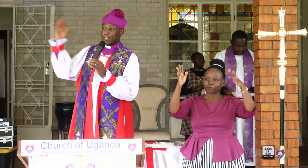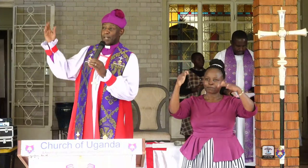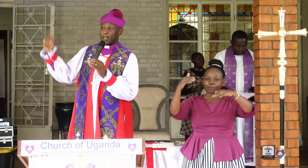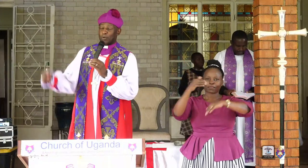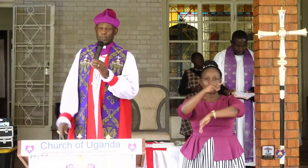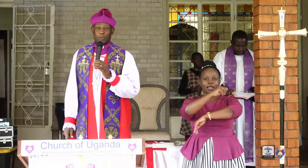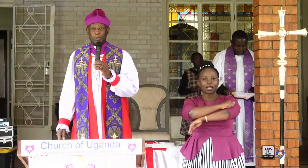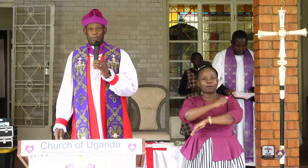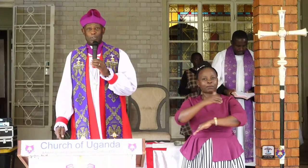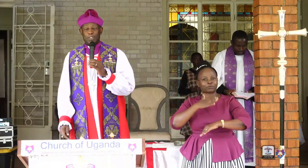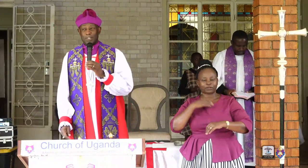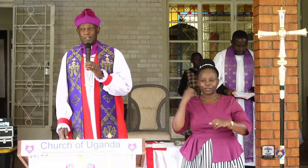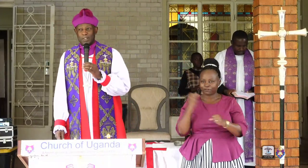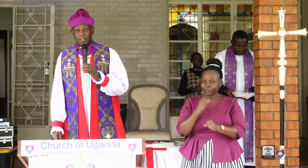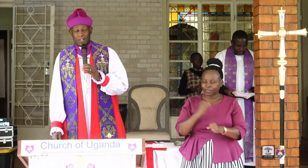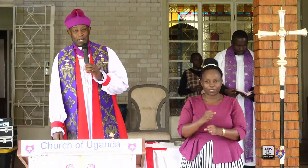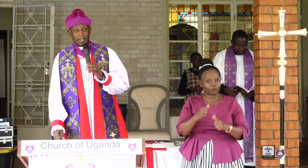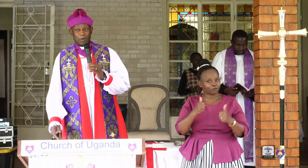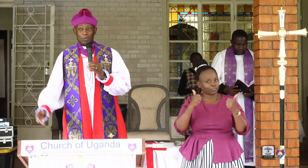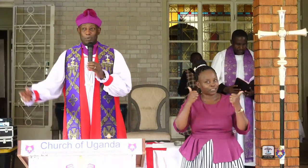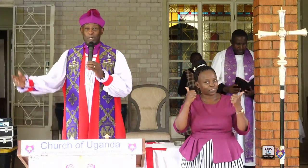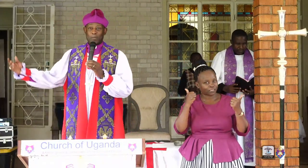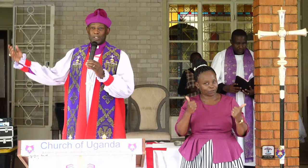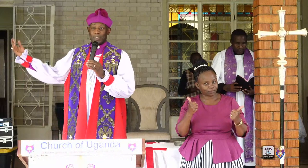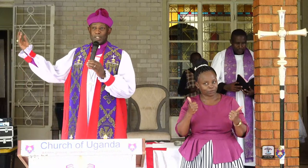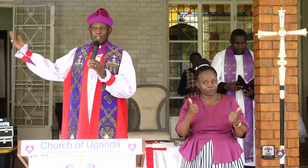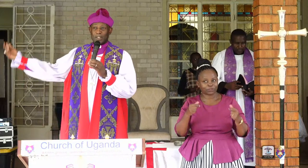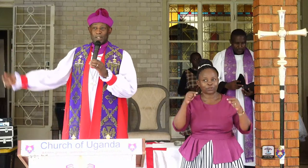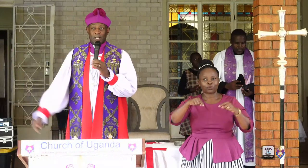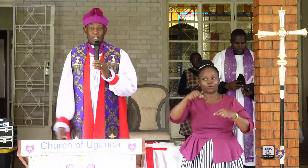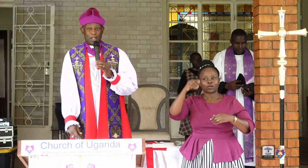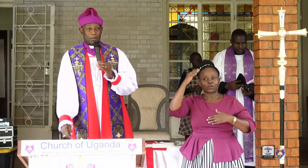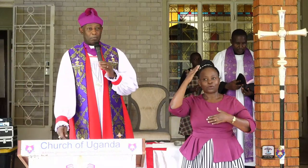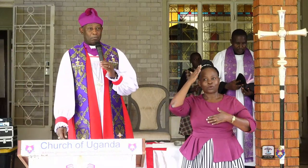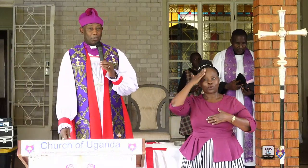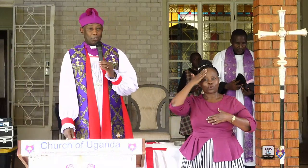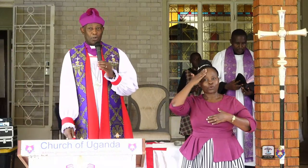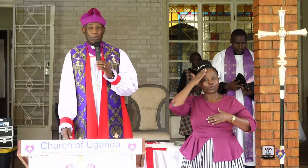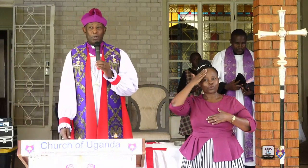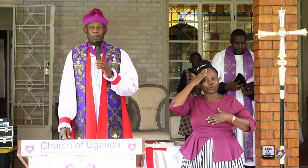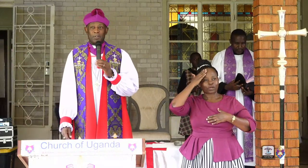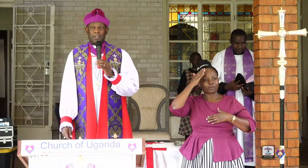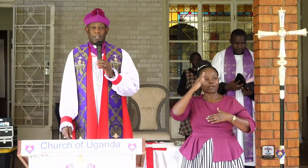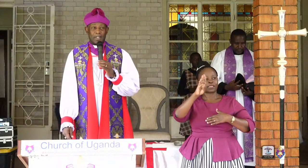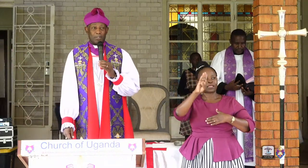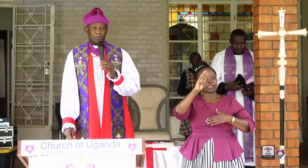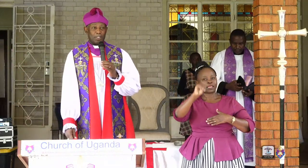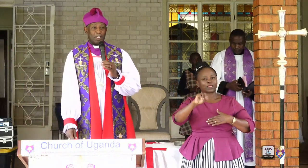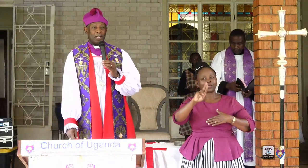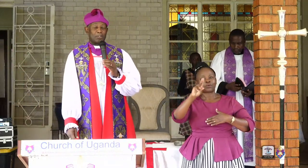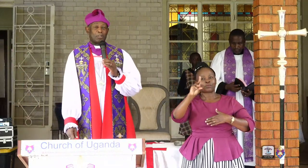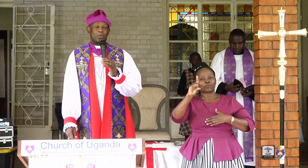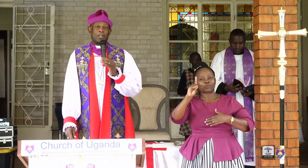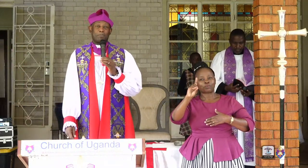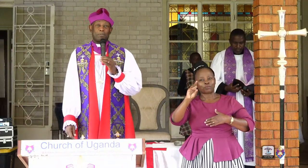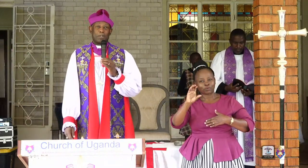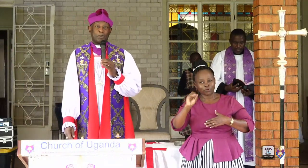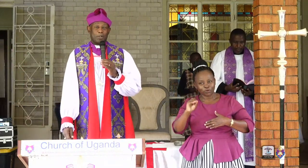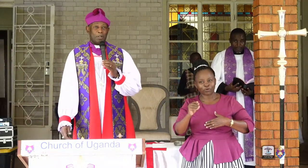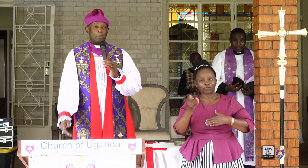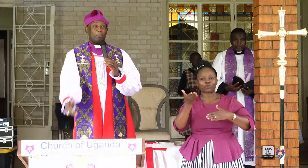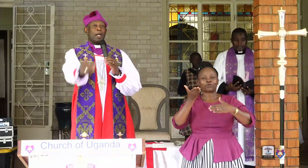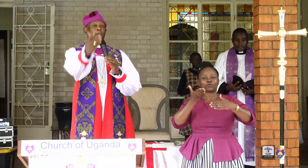gaffe agakoze obulungi wanatugamanyi budo tulina somero lyaffe